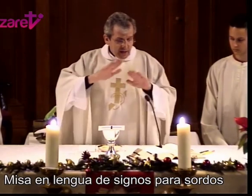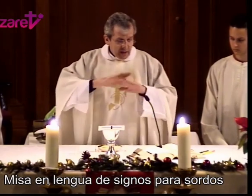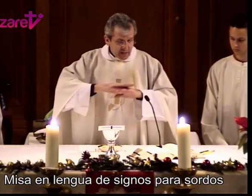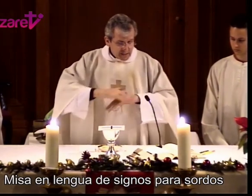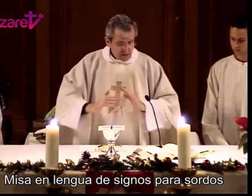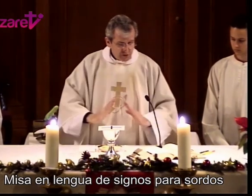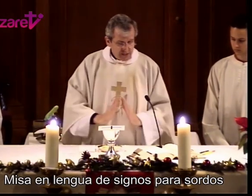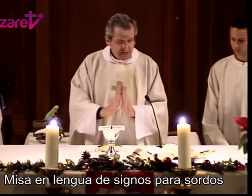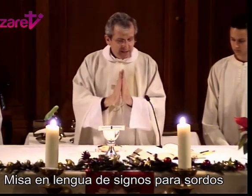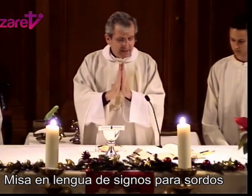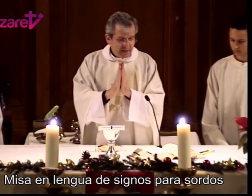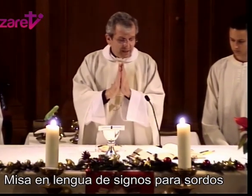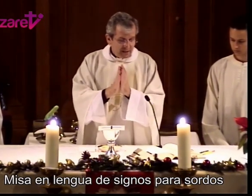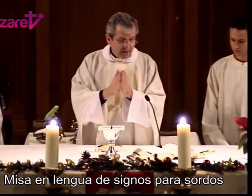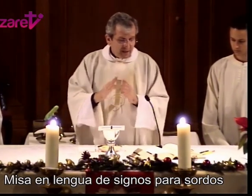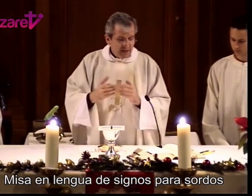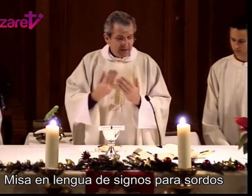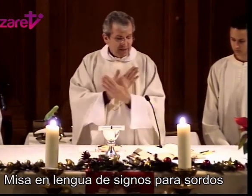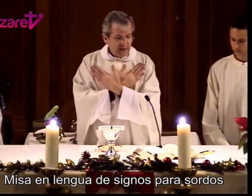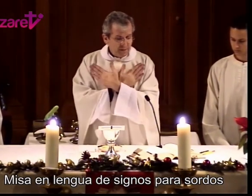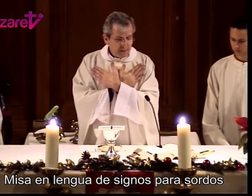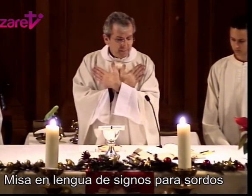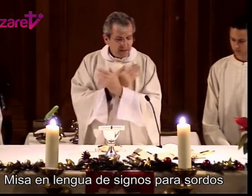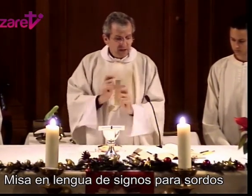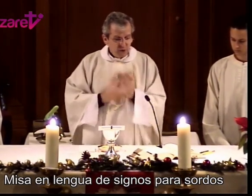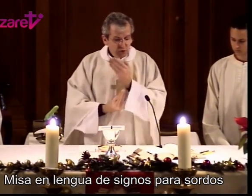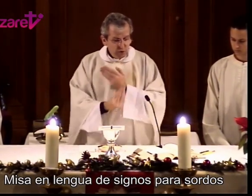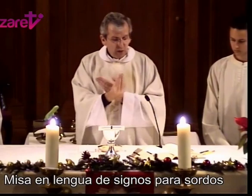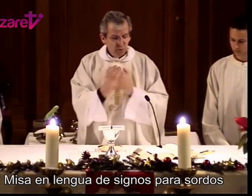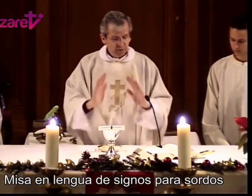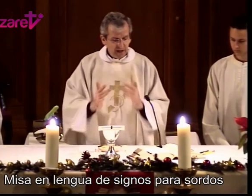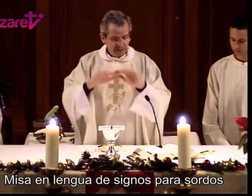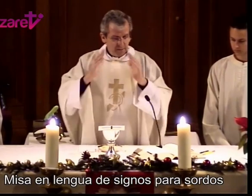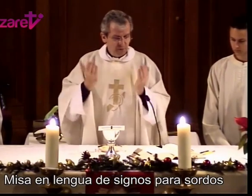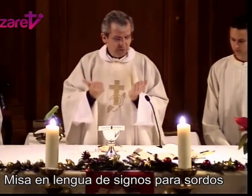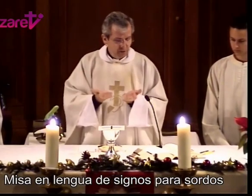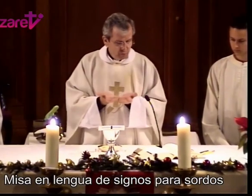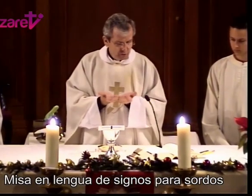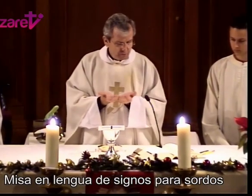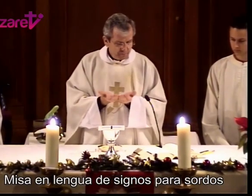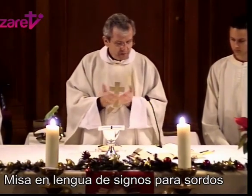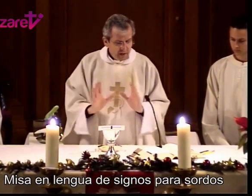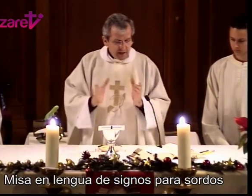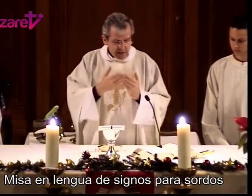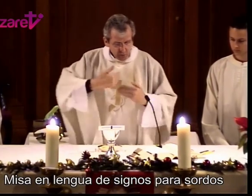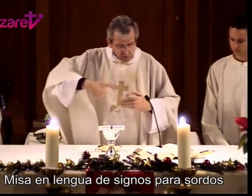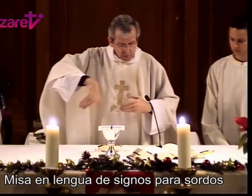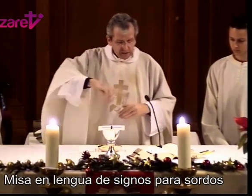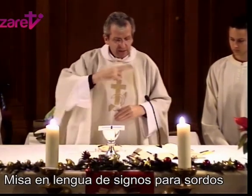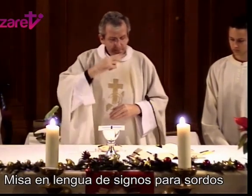En esta noche santa, en la que la Virgen María dio a luz al Salvador del mundo, reúne en torno a ti,